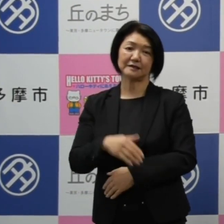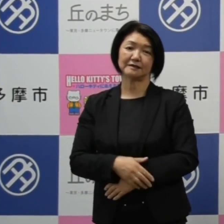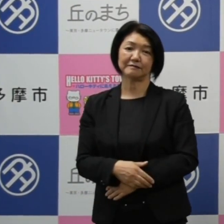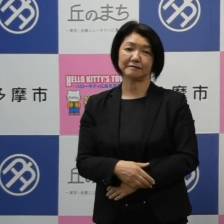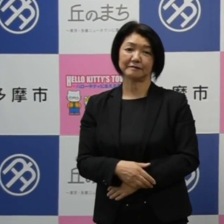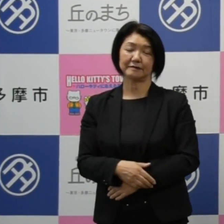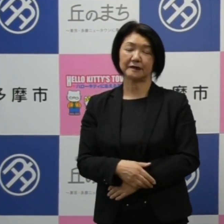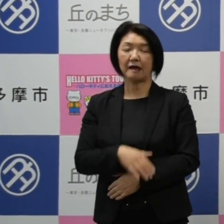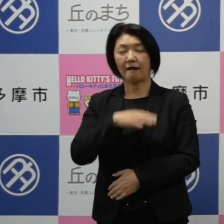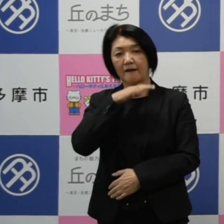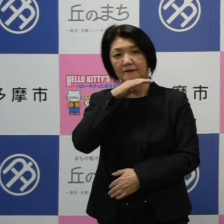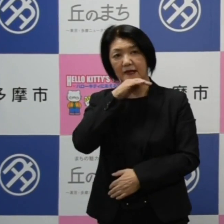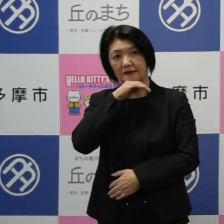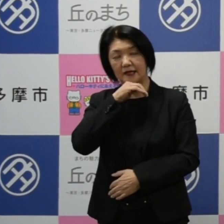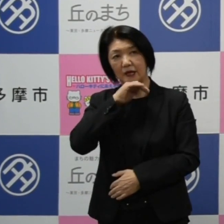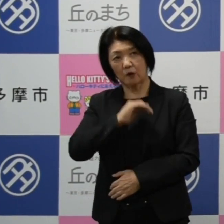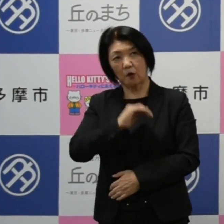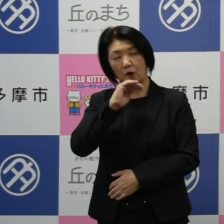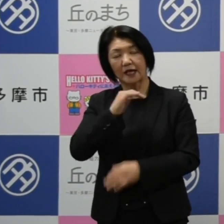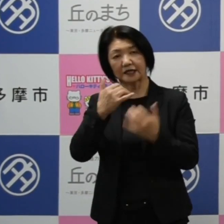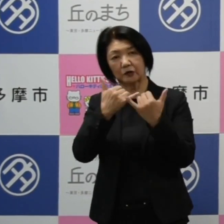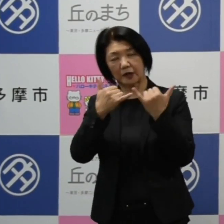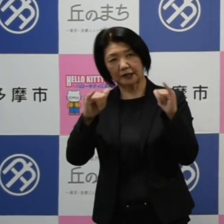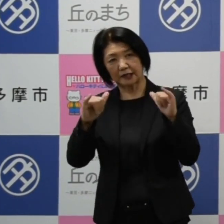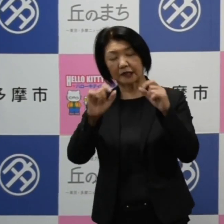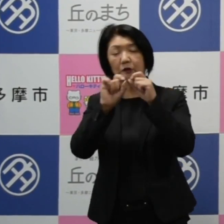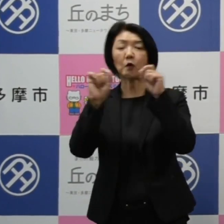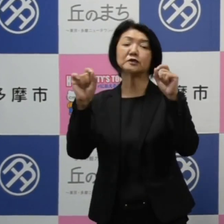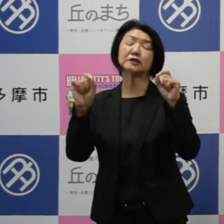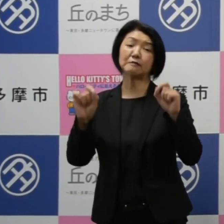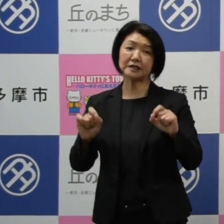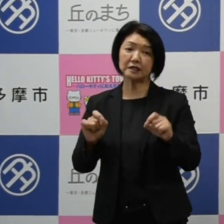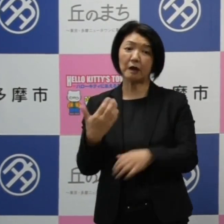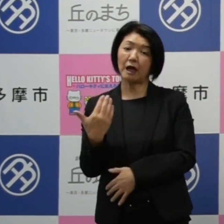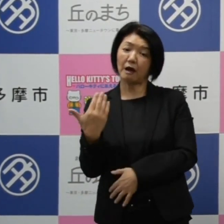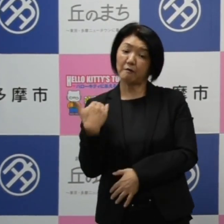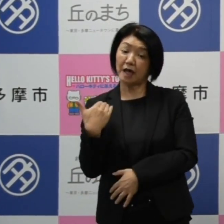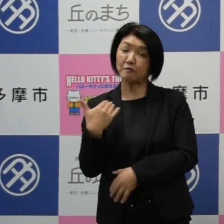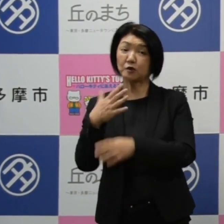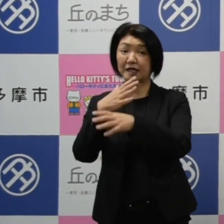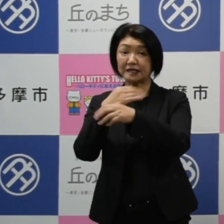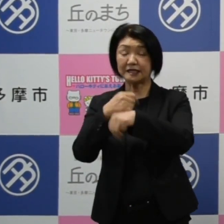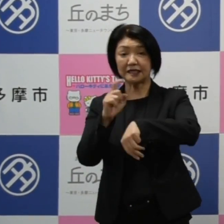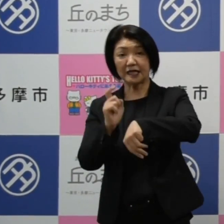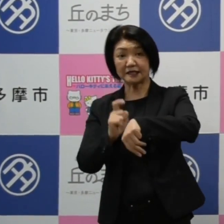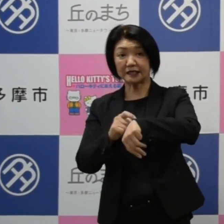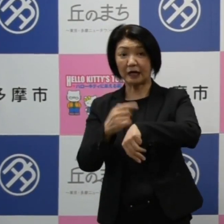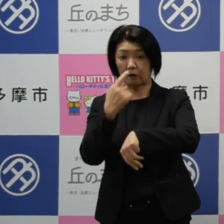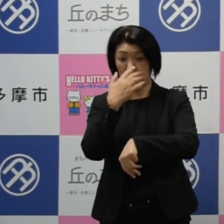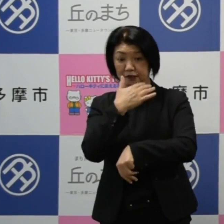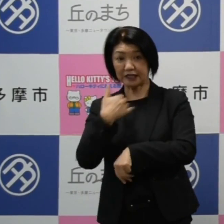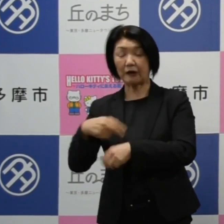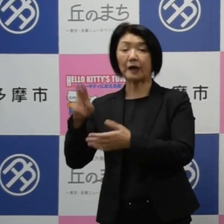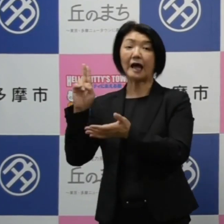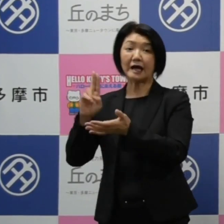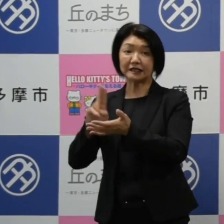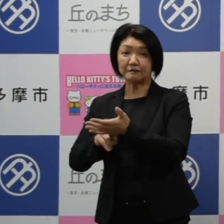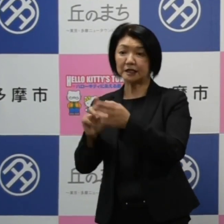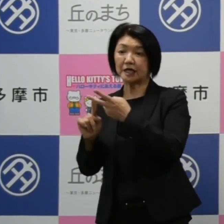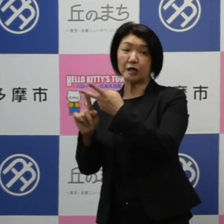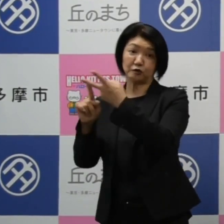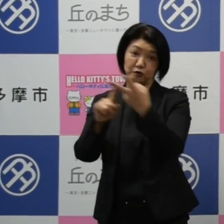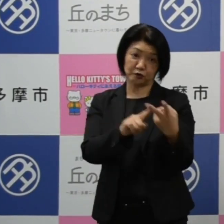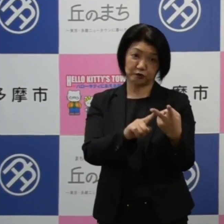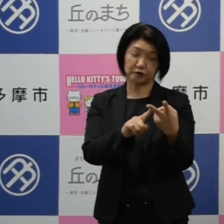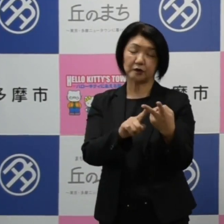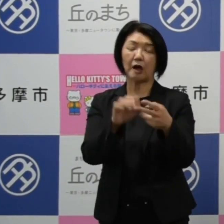一定年齢以上の方についてはあらかじめ接種日を指定させていただくなど、安心して接